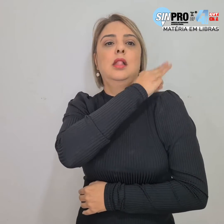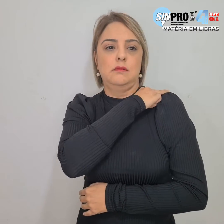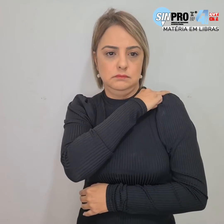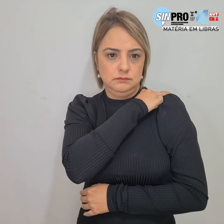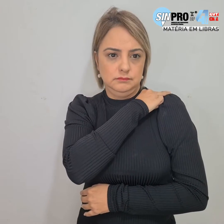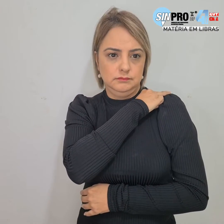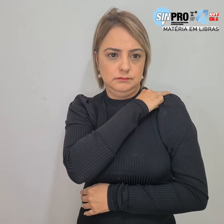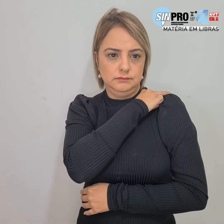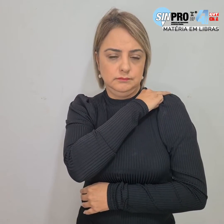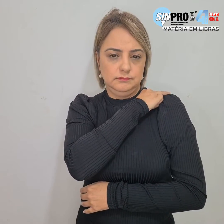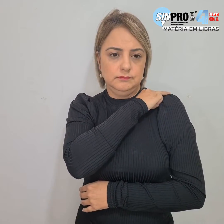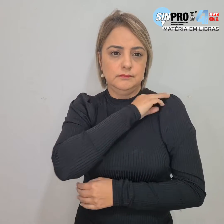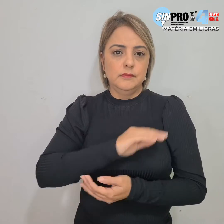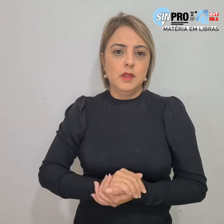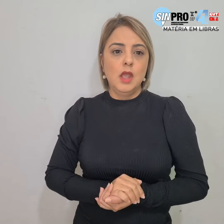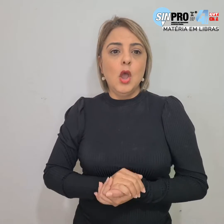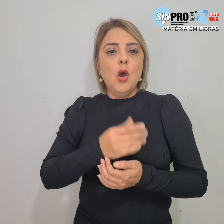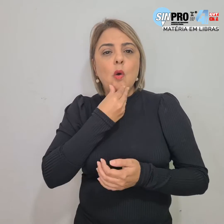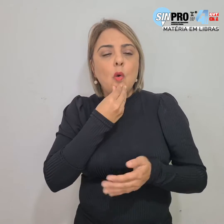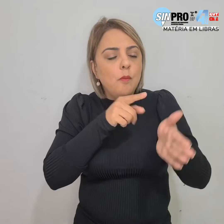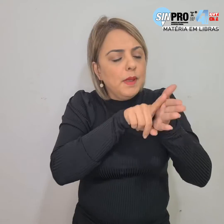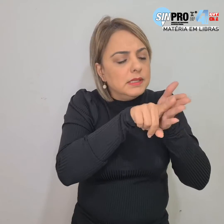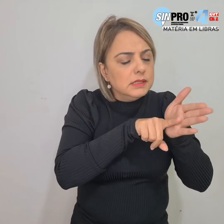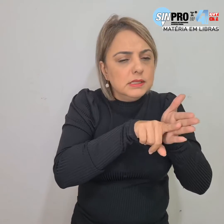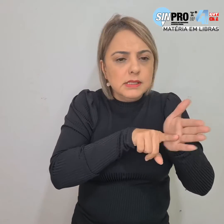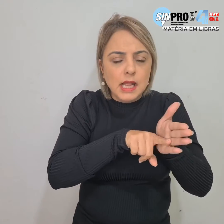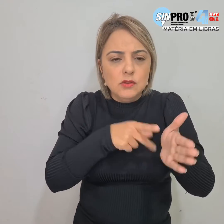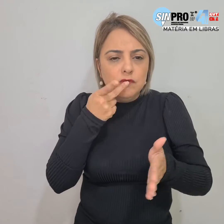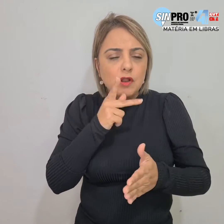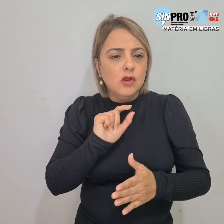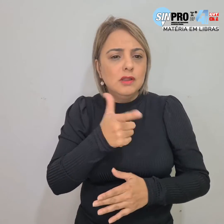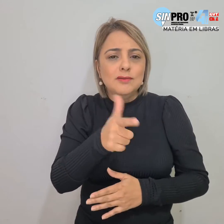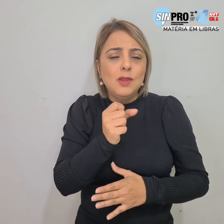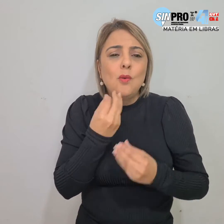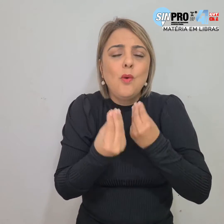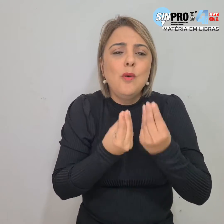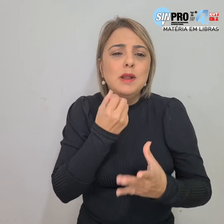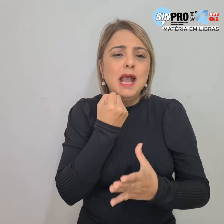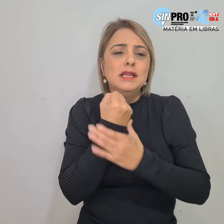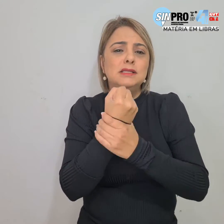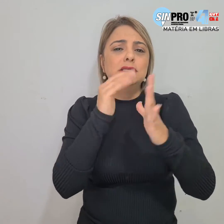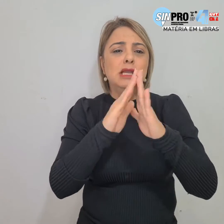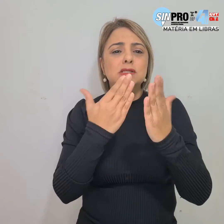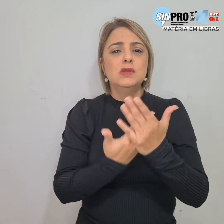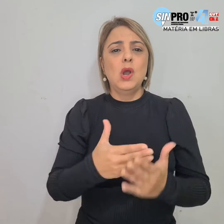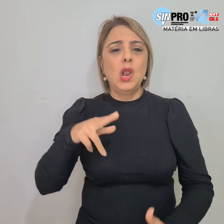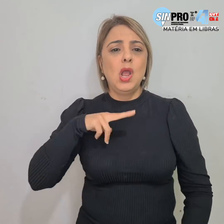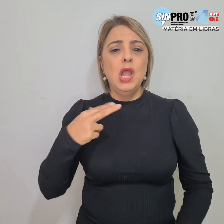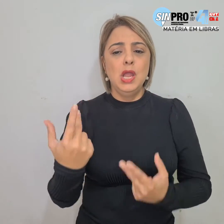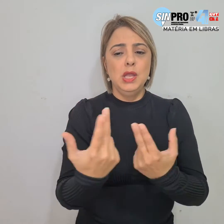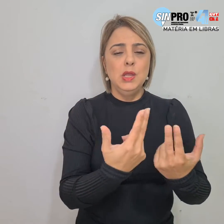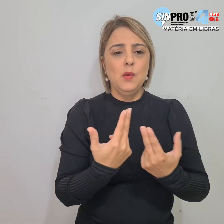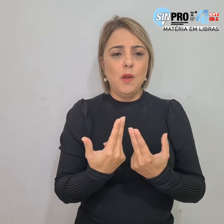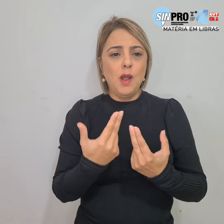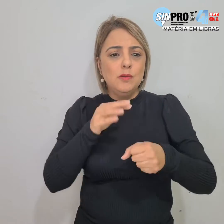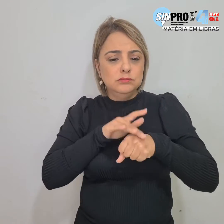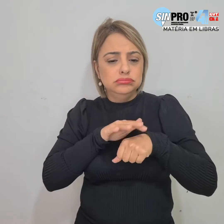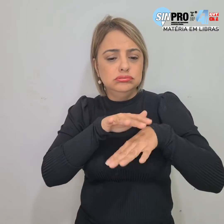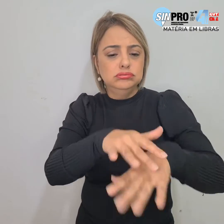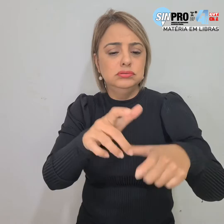Cássio afirma que não há como garantir nem que as escolas privadas tenham as mesmas condições de lidar com a pandemia em seus ambientes.